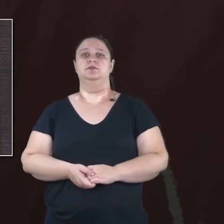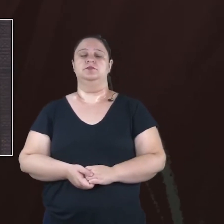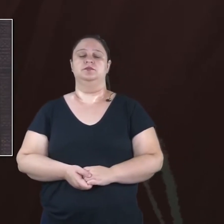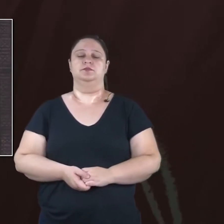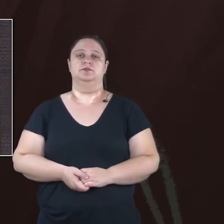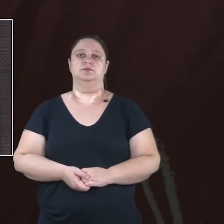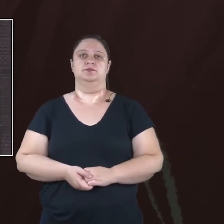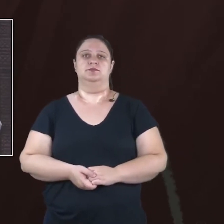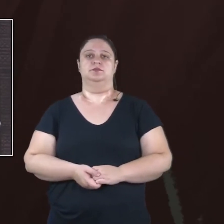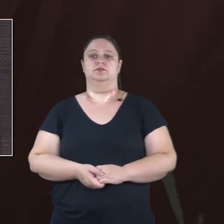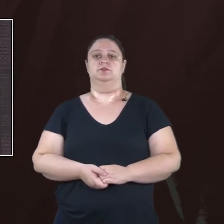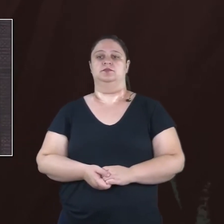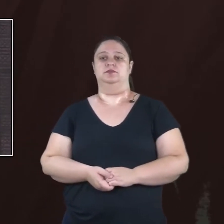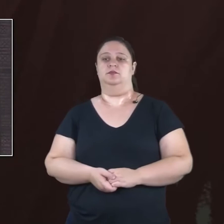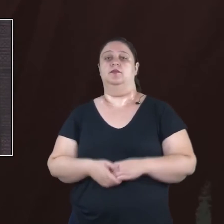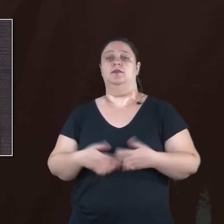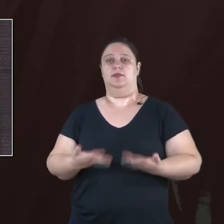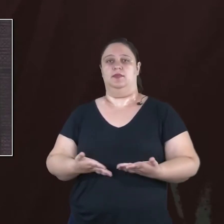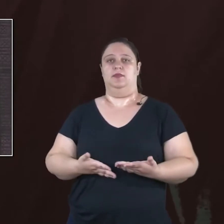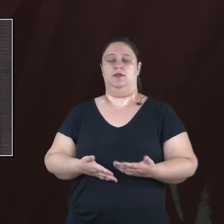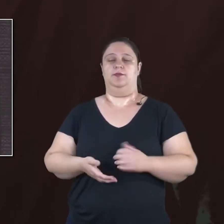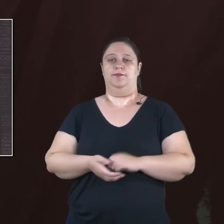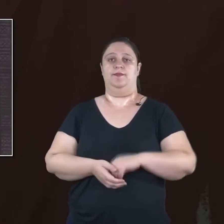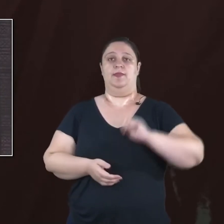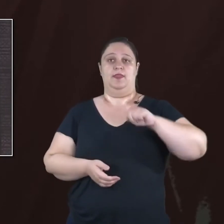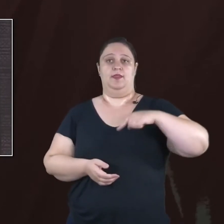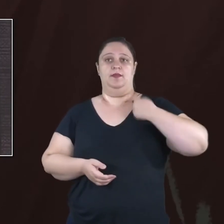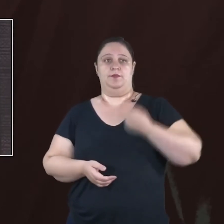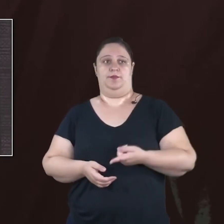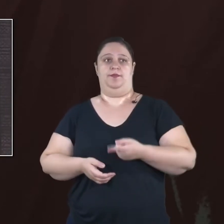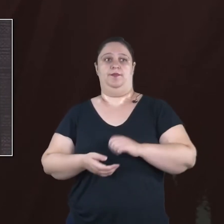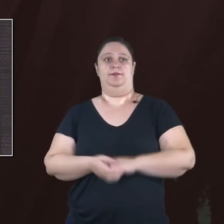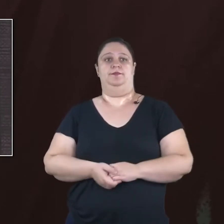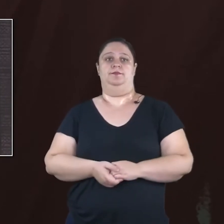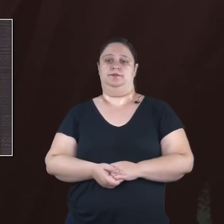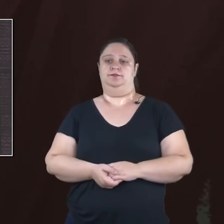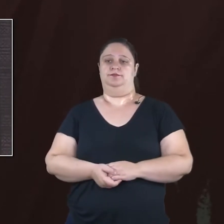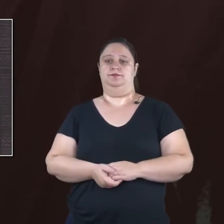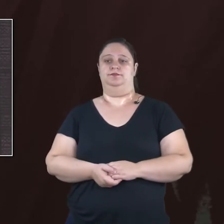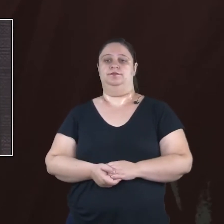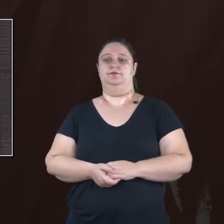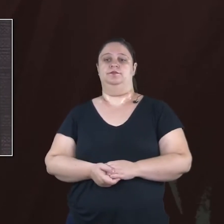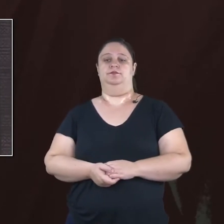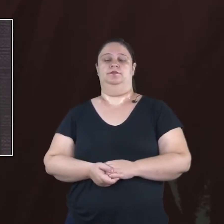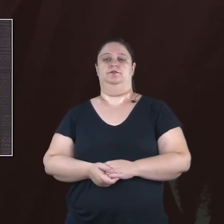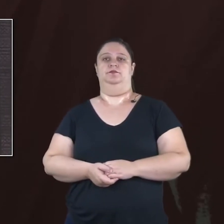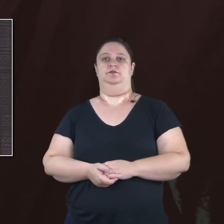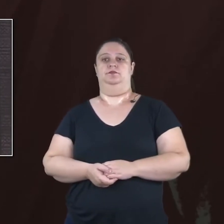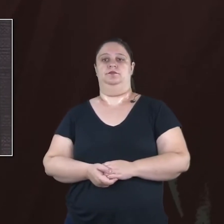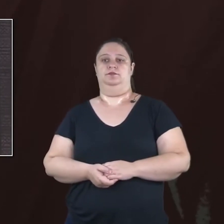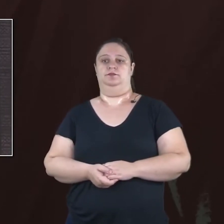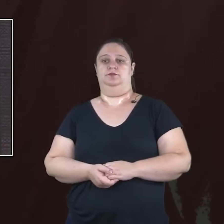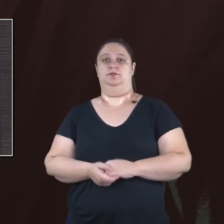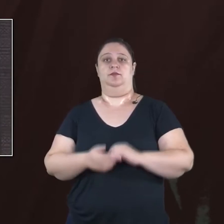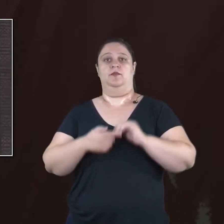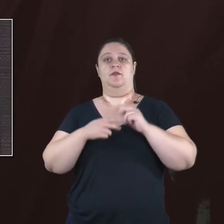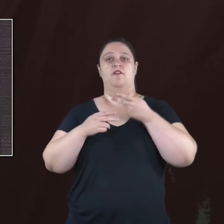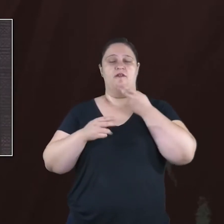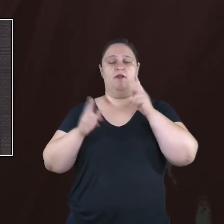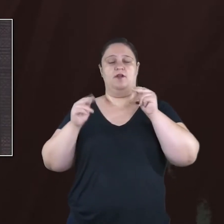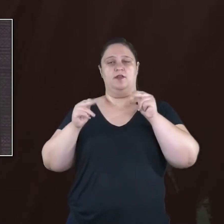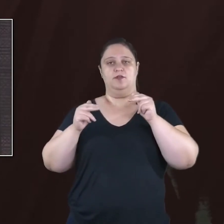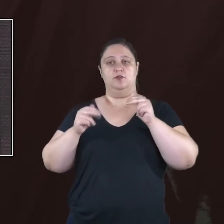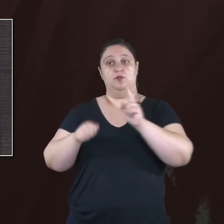Senhor Jesus. Bom, aqui então, em seguida, né, fala de cuidar como mãe,